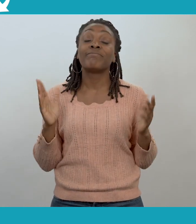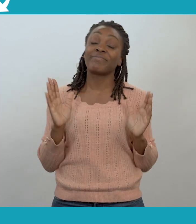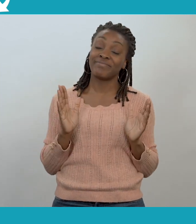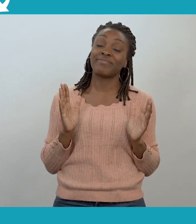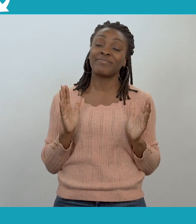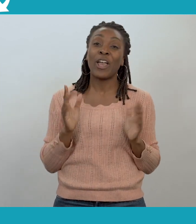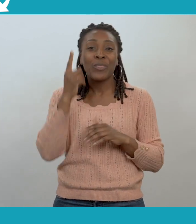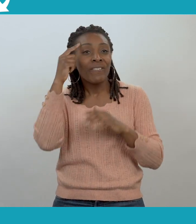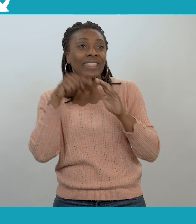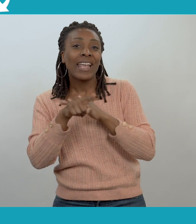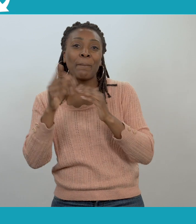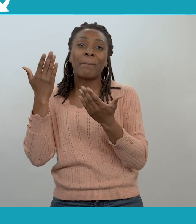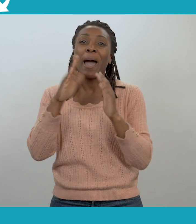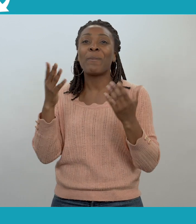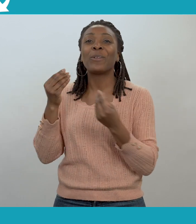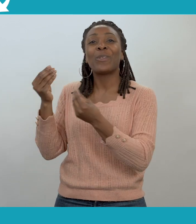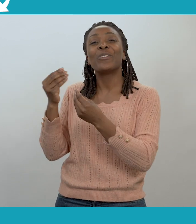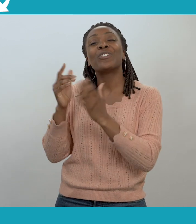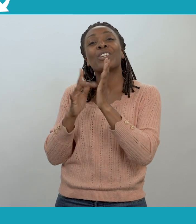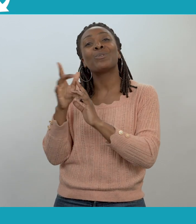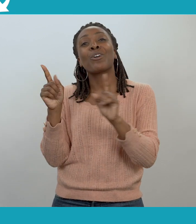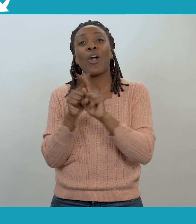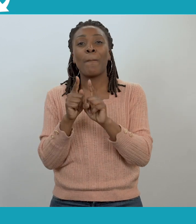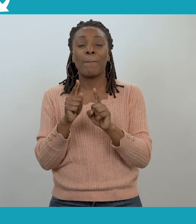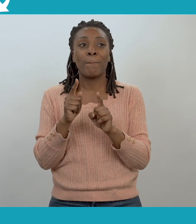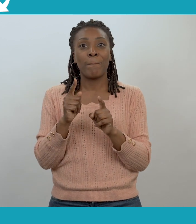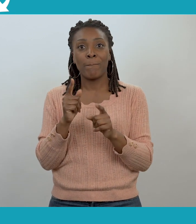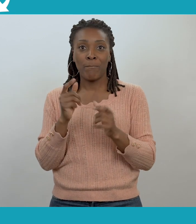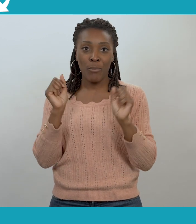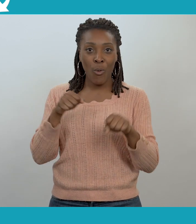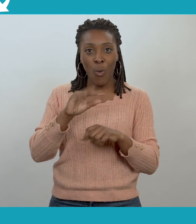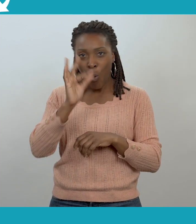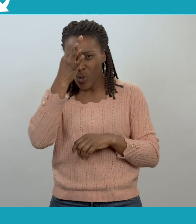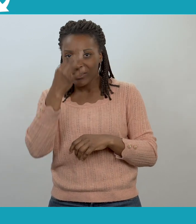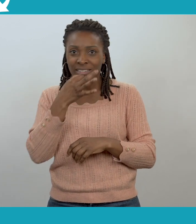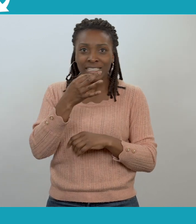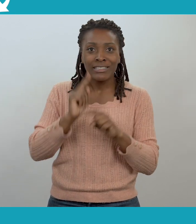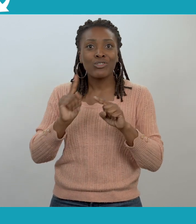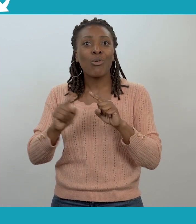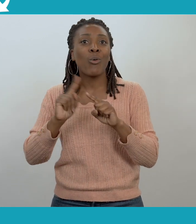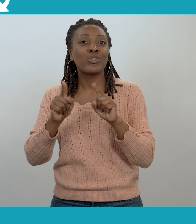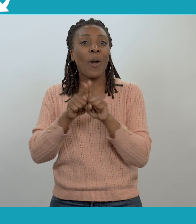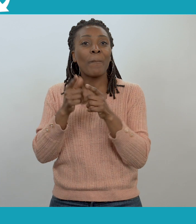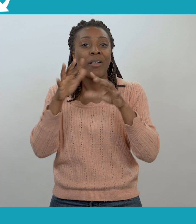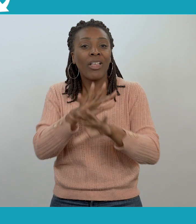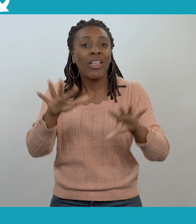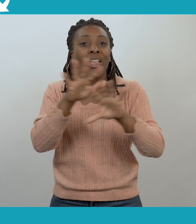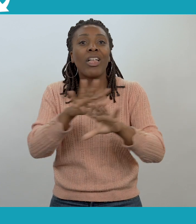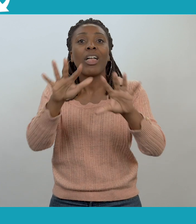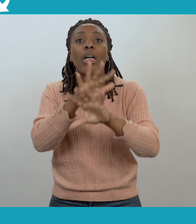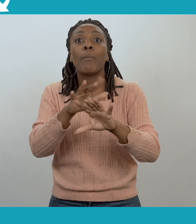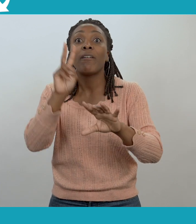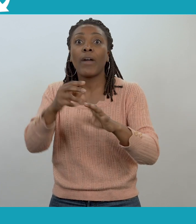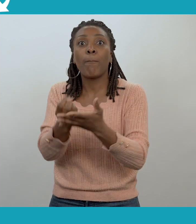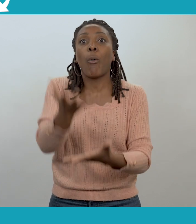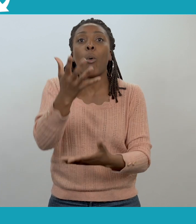et paraboles permettent à Jésus de faire des affirmations audacieuses qui révèlent la vérité aux esprits